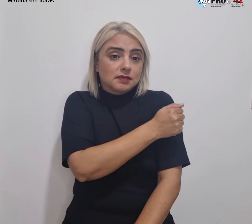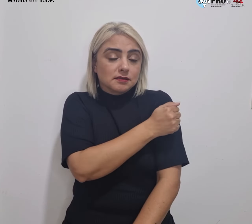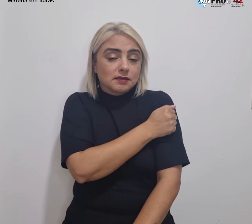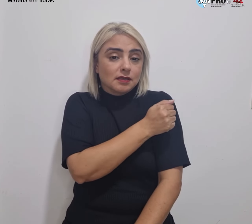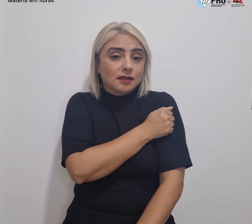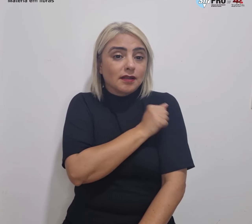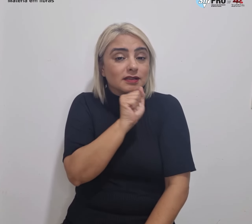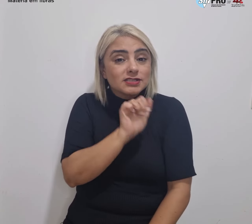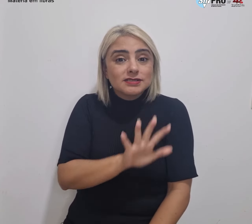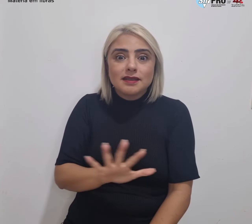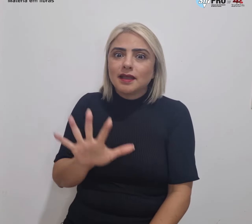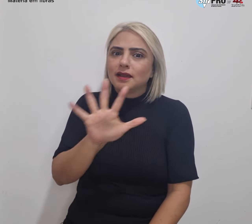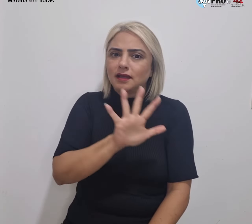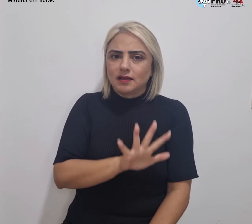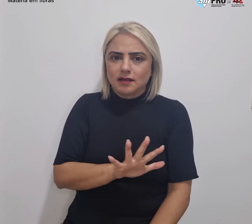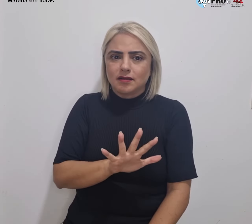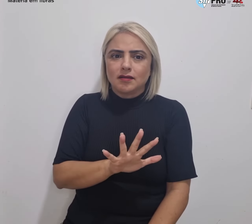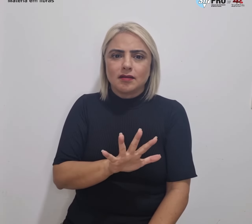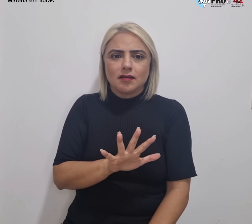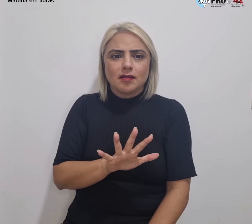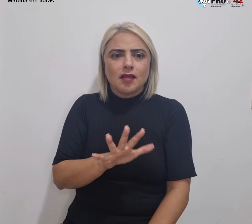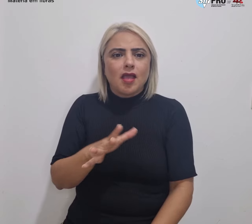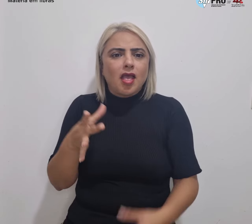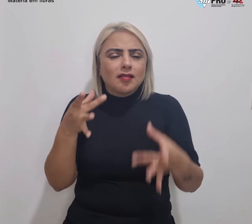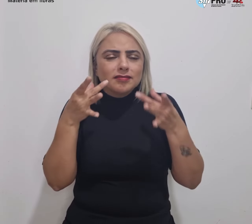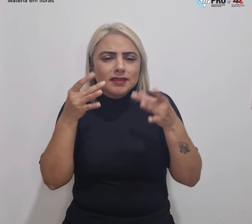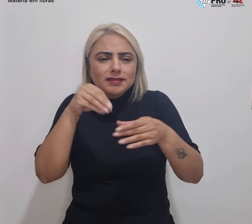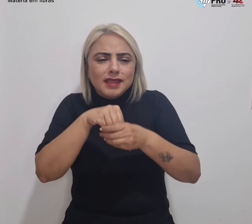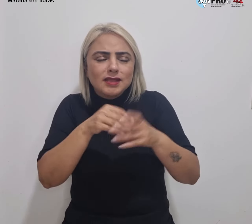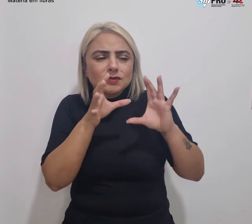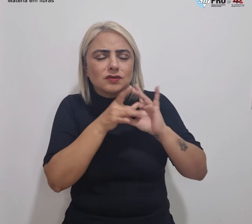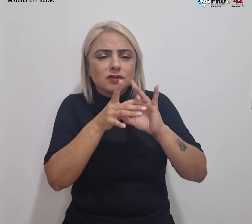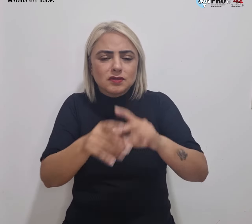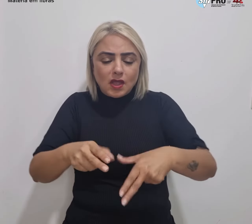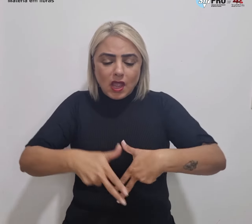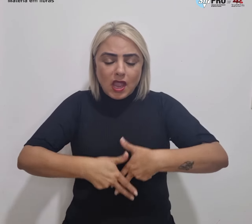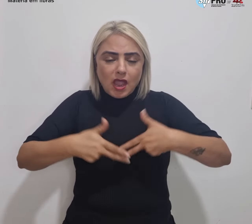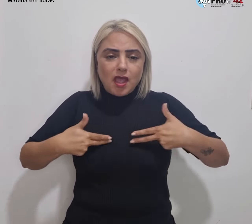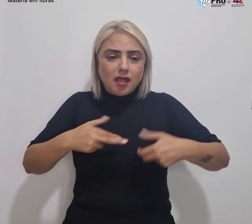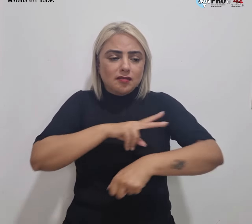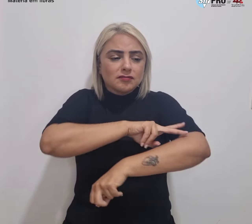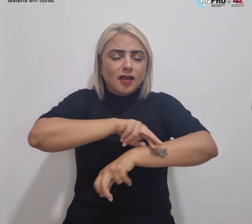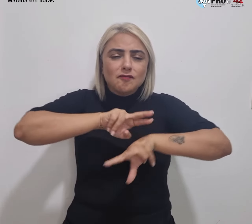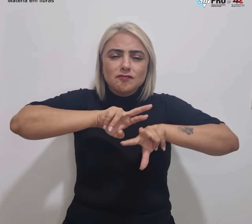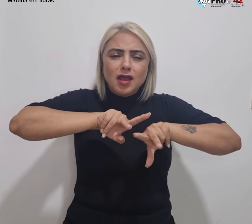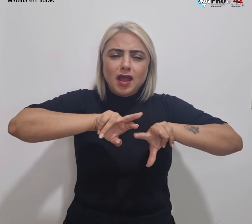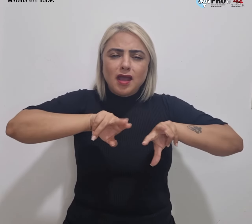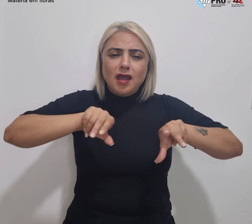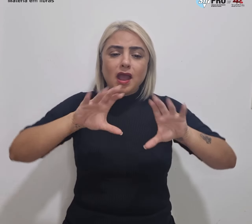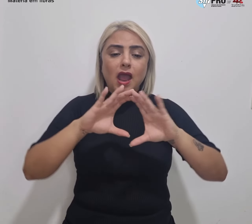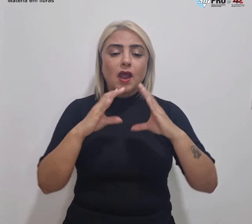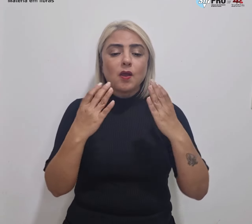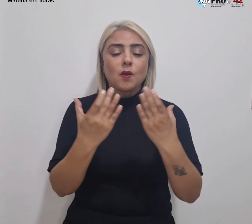geral presente em um contexto étnico-racial diverso a comunidade escolar